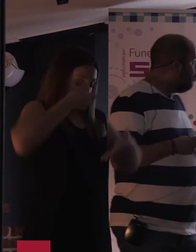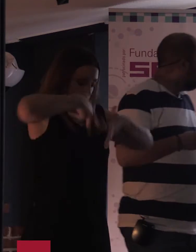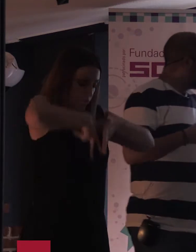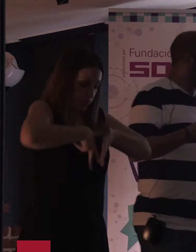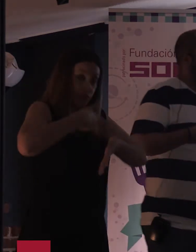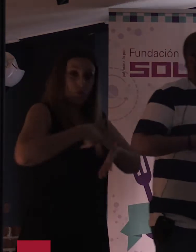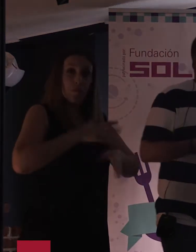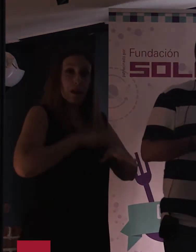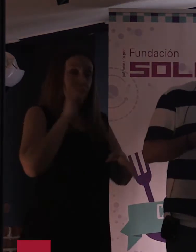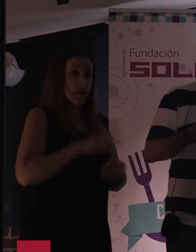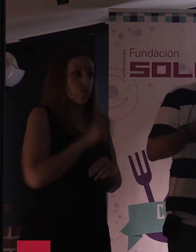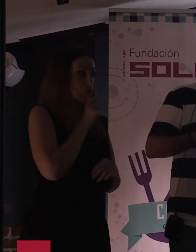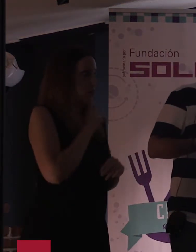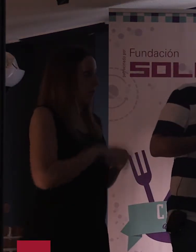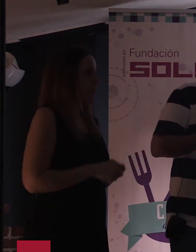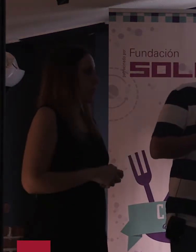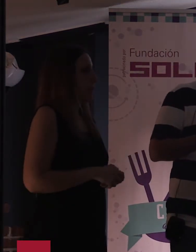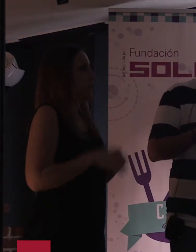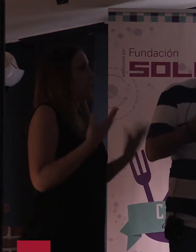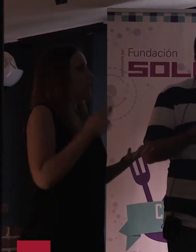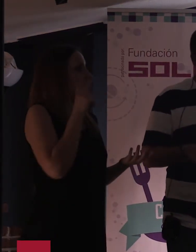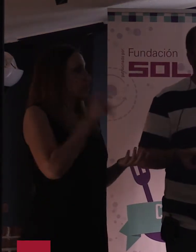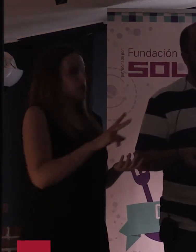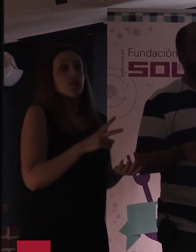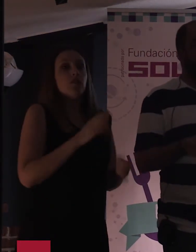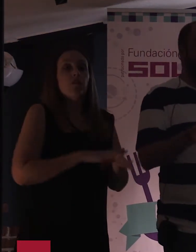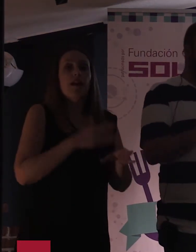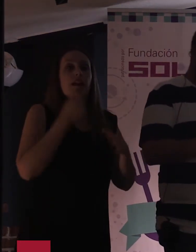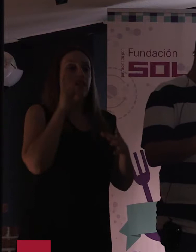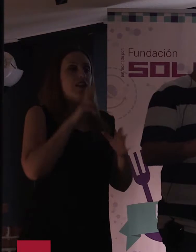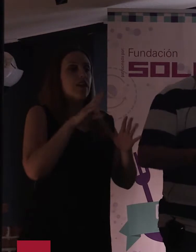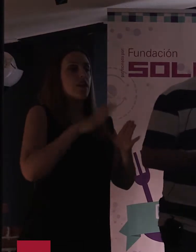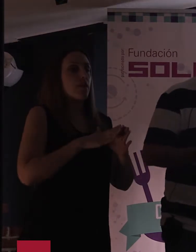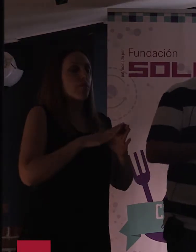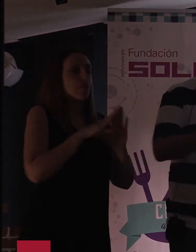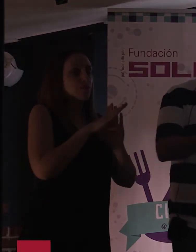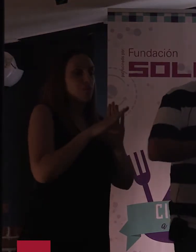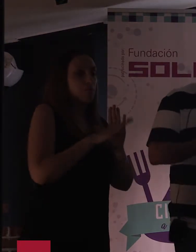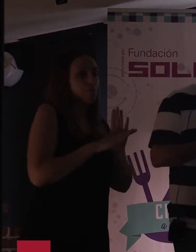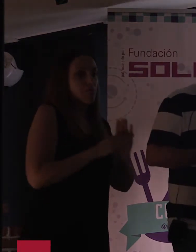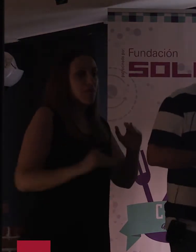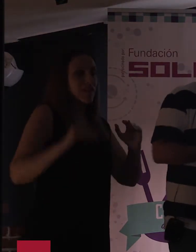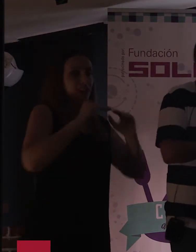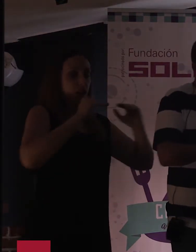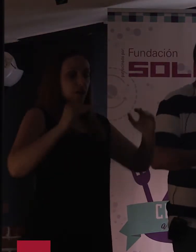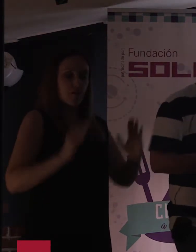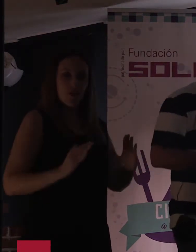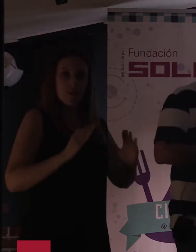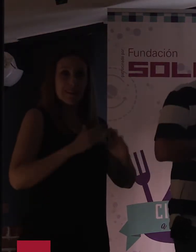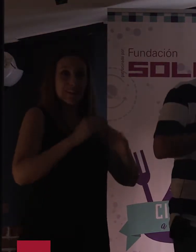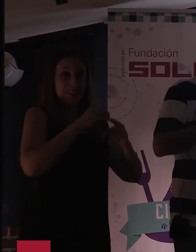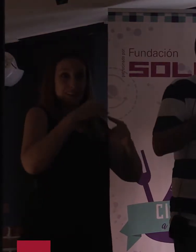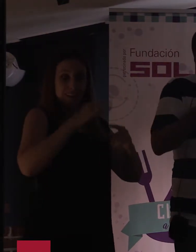Estamos haciendo un montón de sensores que nos van a servir para hacer plataformas de crecimiento de sistemas neuronales a partir de otras